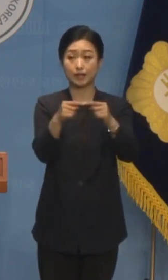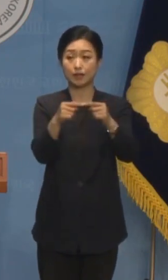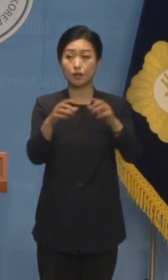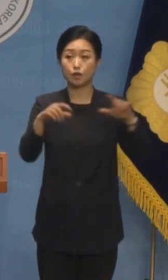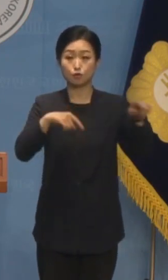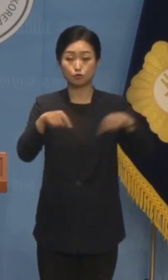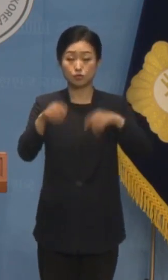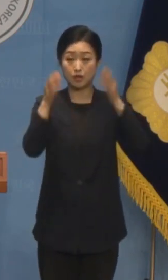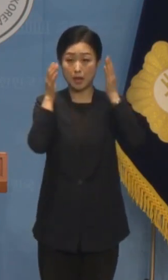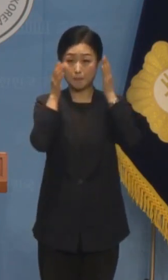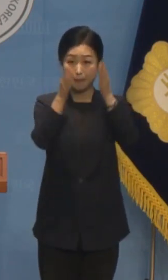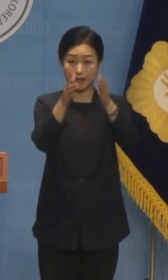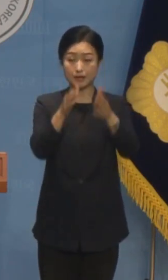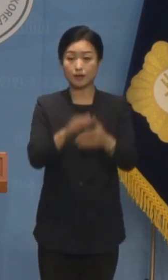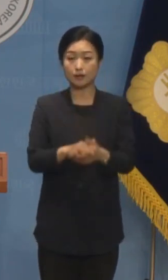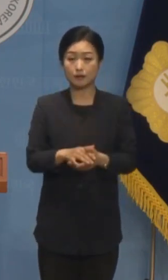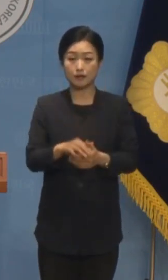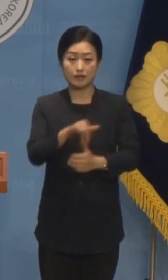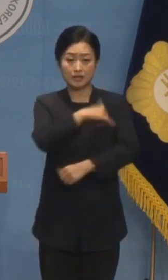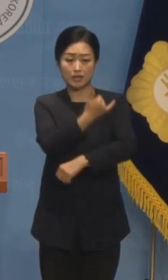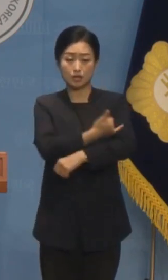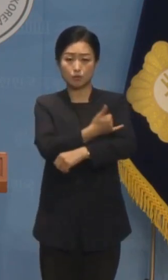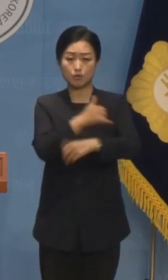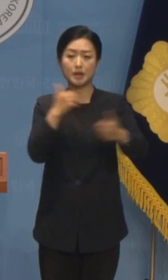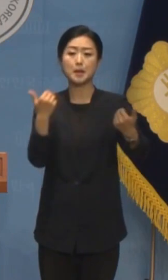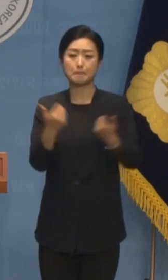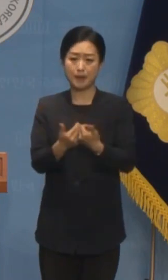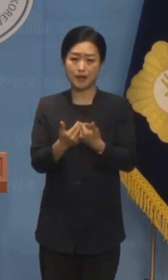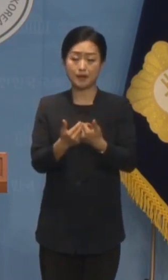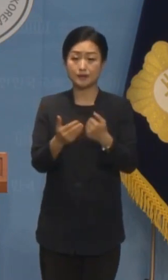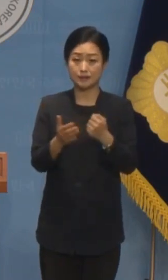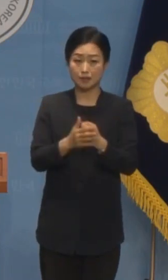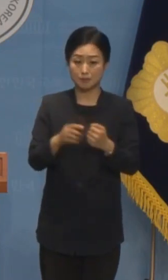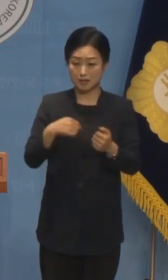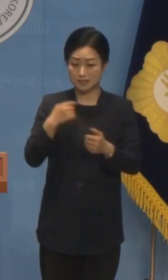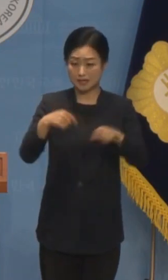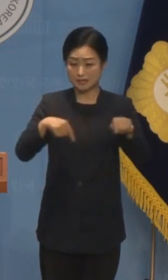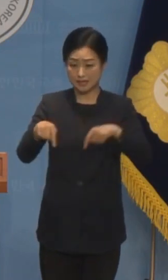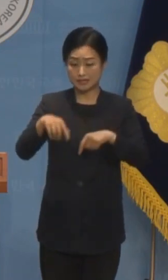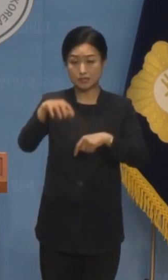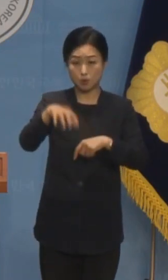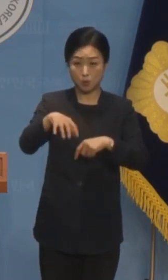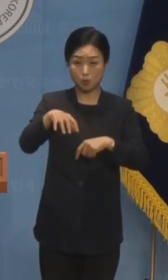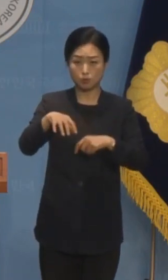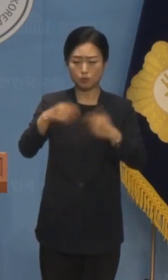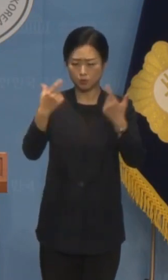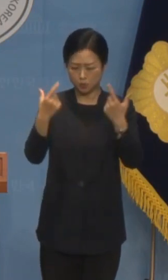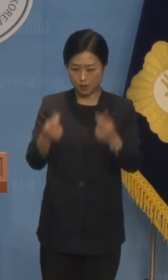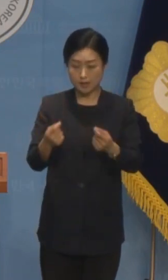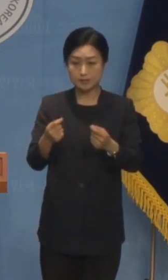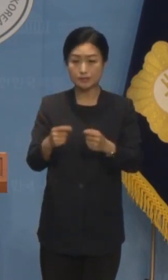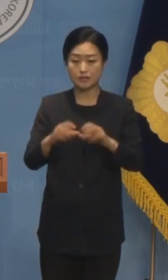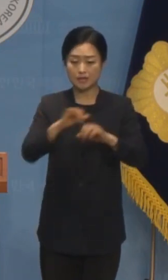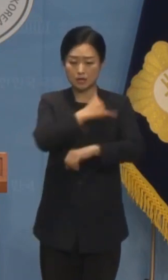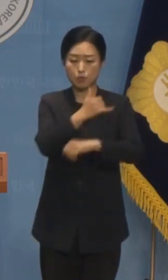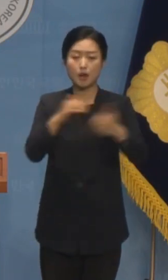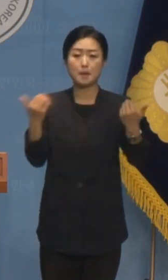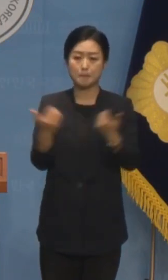국정 방향이 반인권으로만 치우치니 지자체 행정에도 영향을 끼치고 있는 것 아니겠습니까?